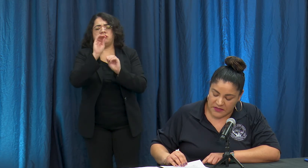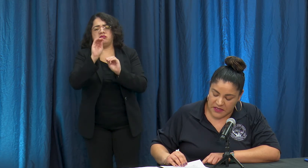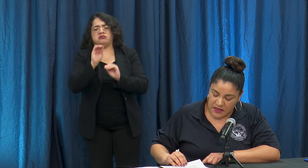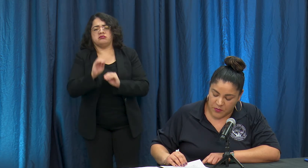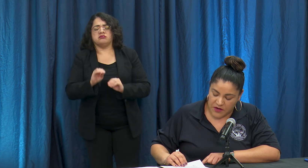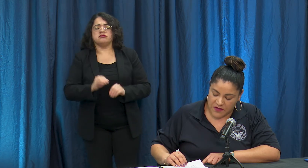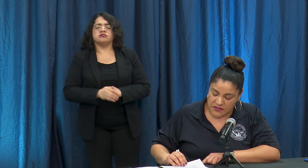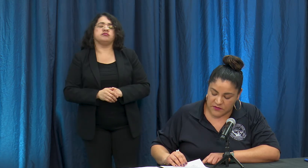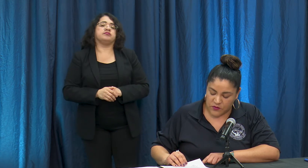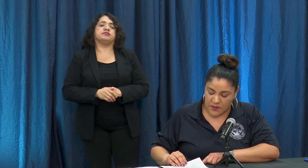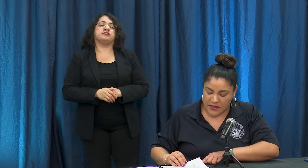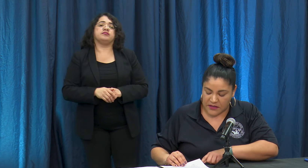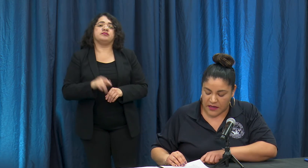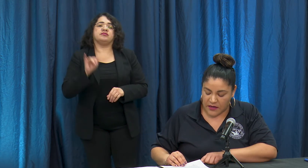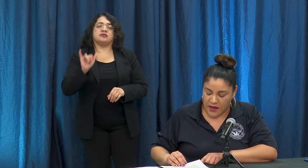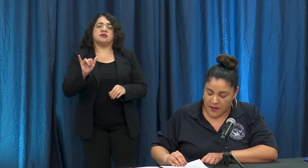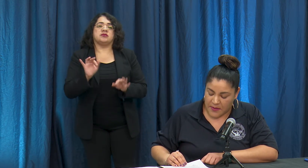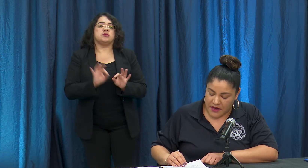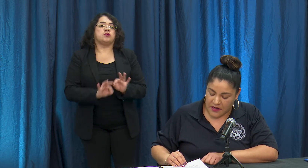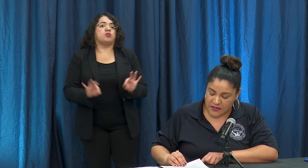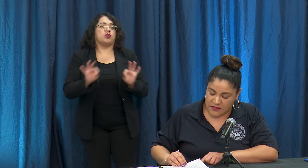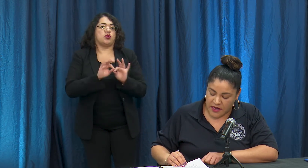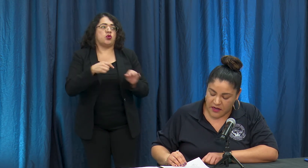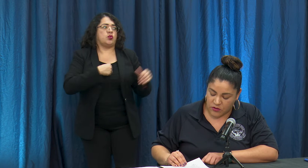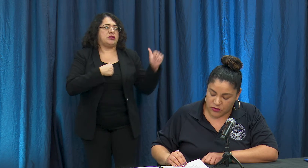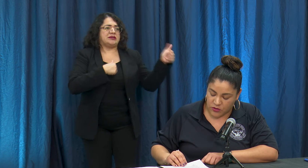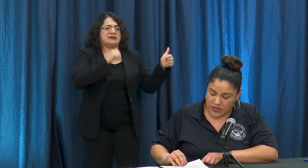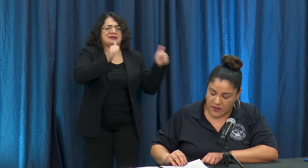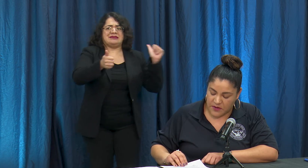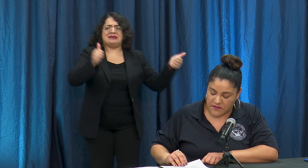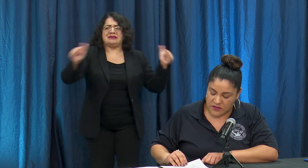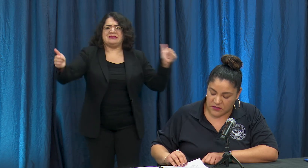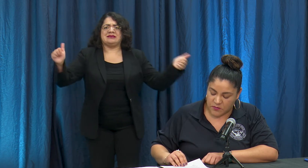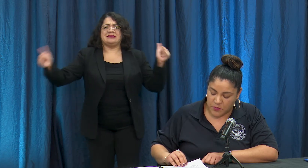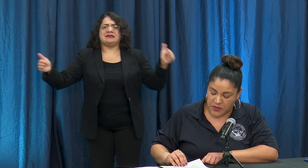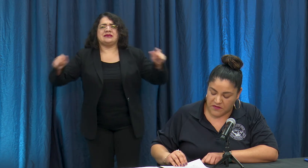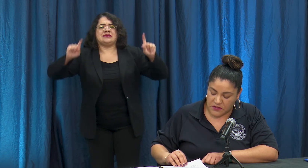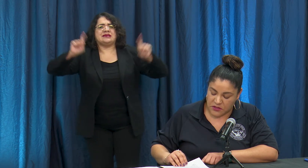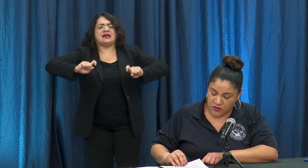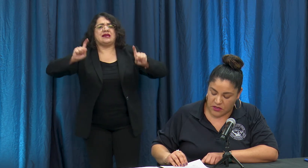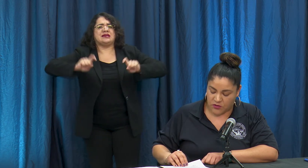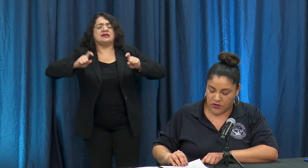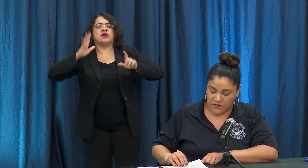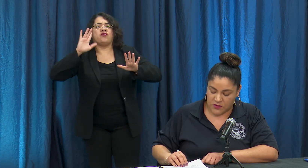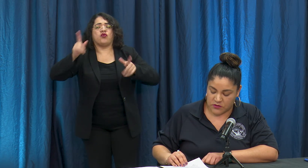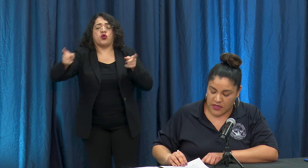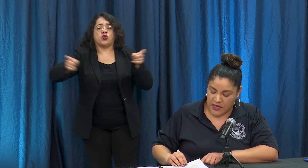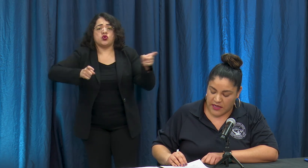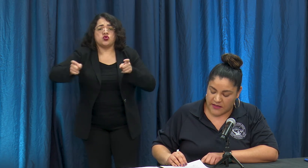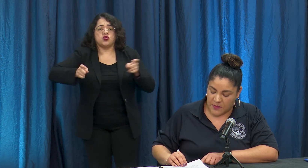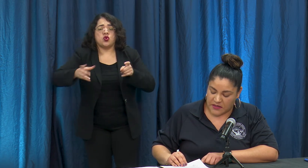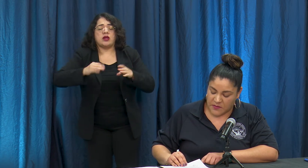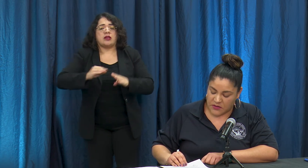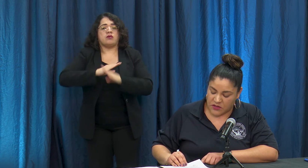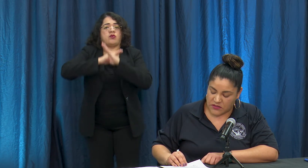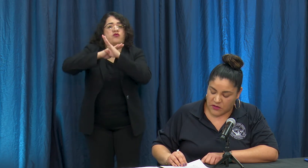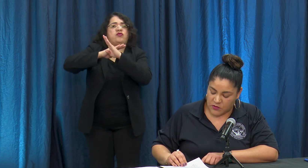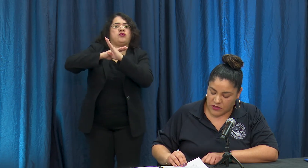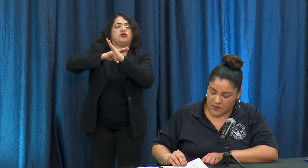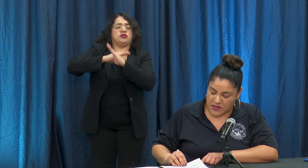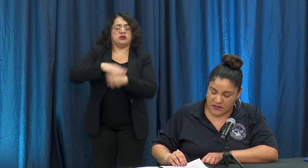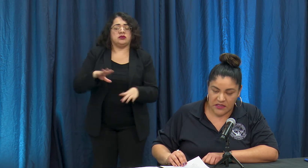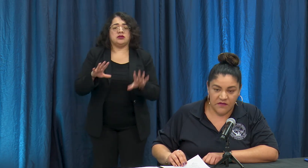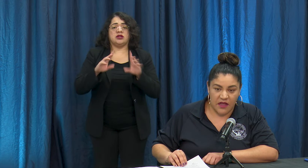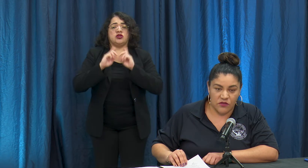de capacidad de pruebas es fundamental para rastrear el control y la prevención del coronavirus. El Departamento de